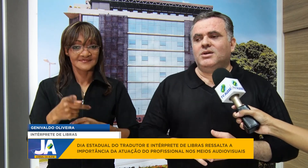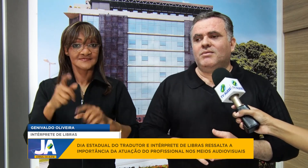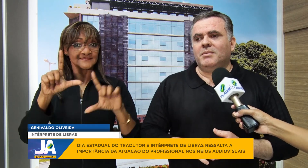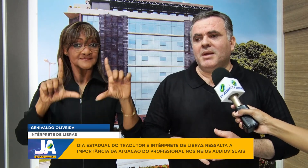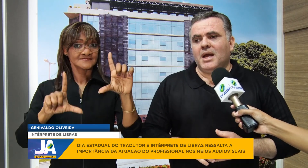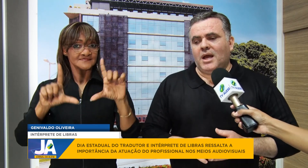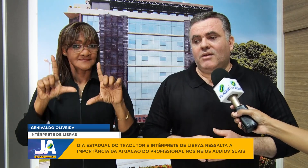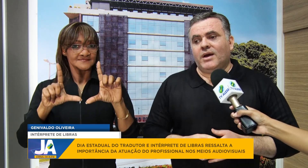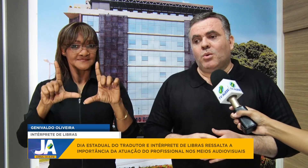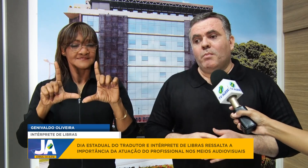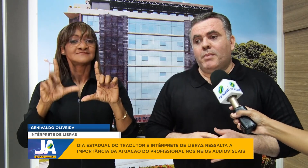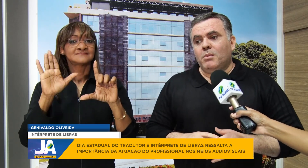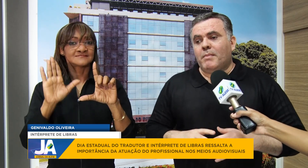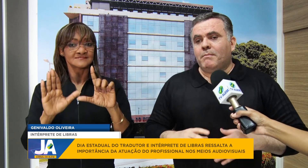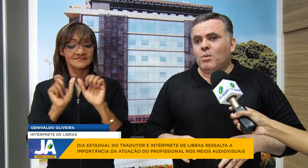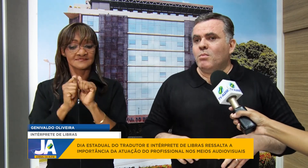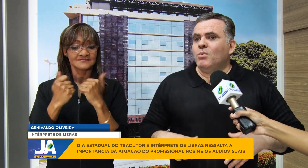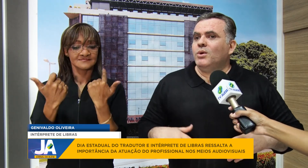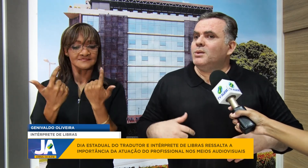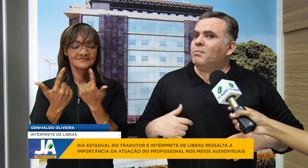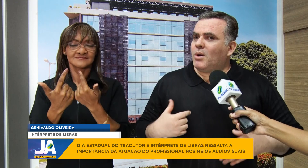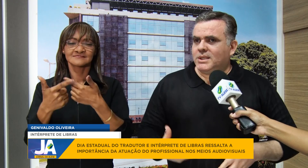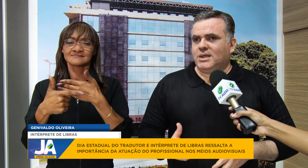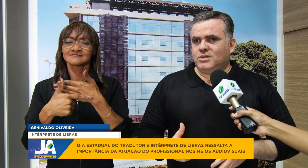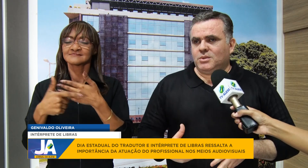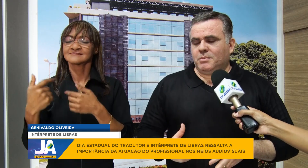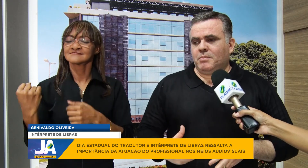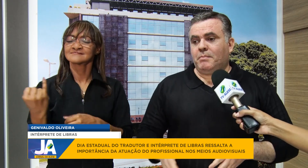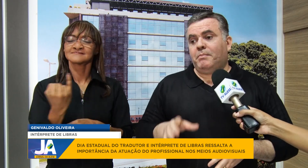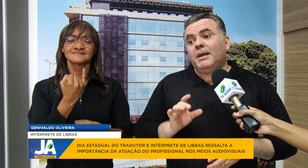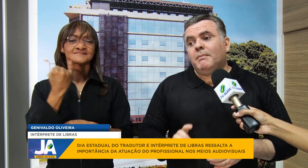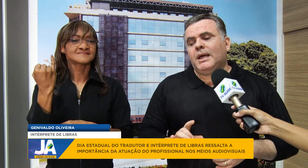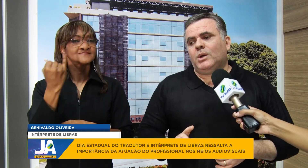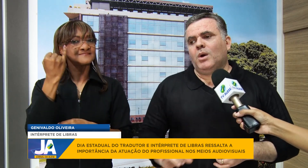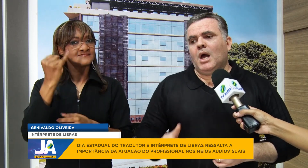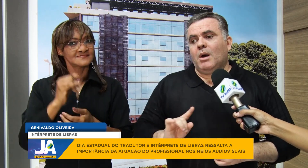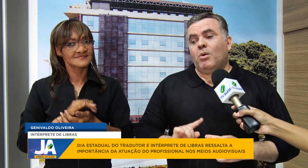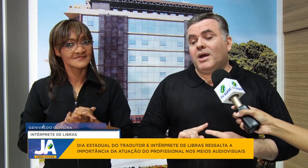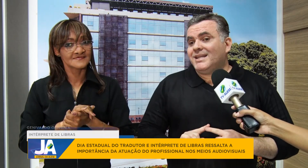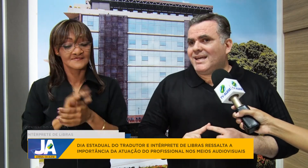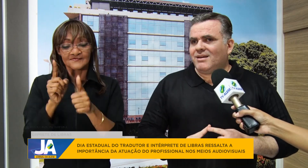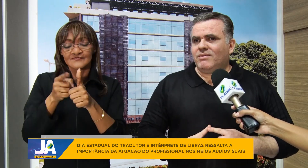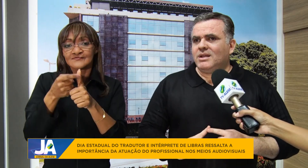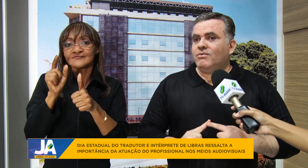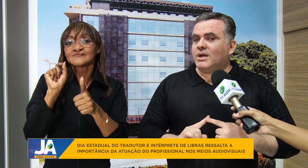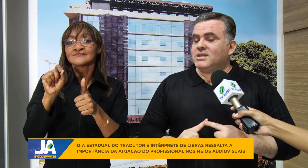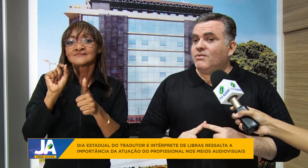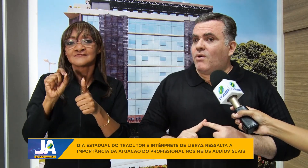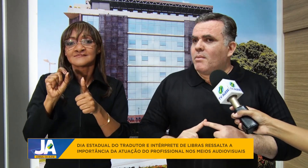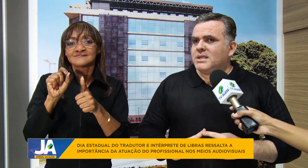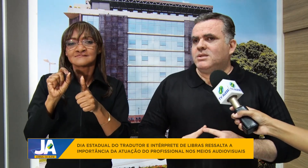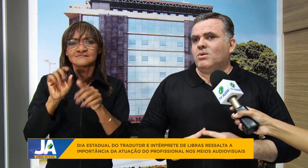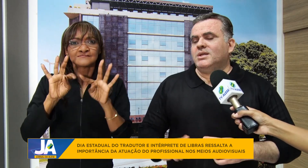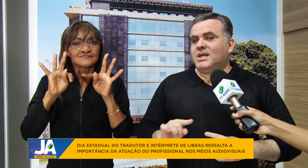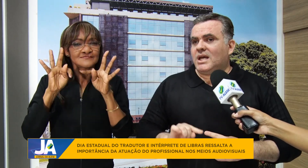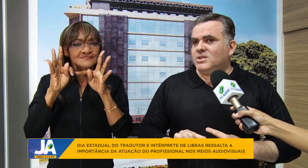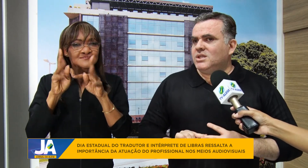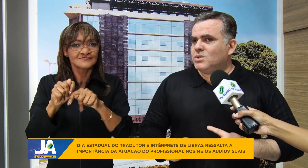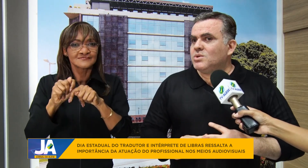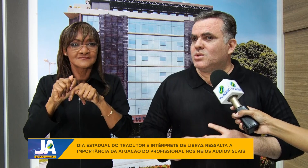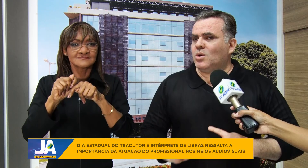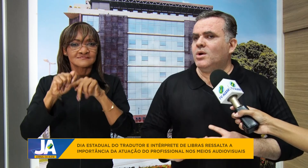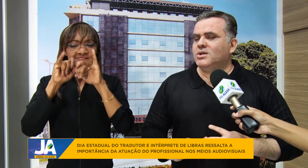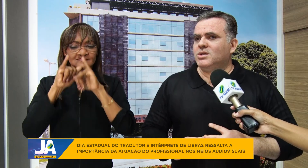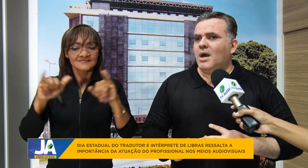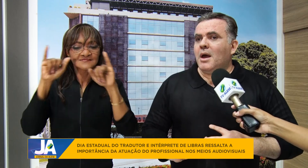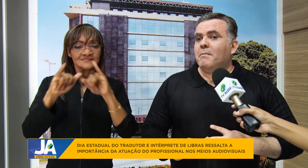Legislativa vai cumprir um papel muito importante. Primeiro, porque ele está levando as informações, as